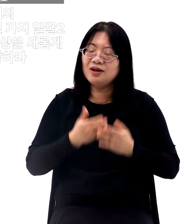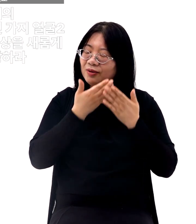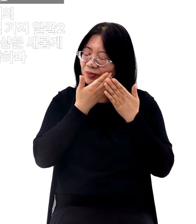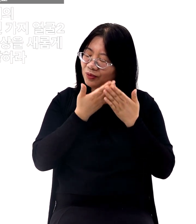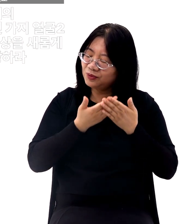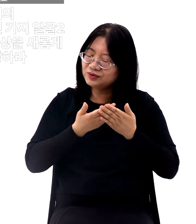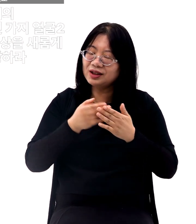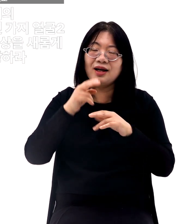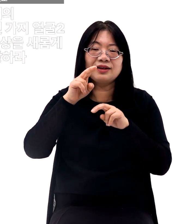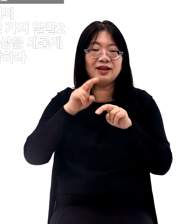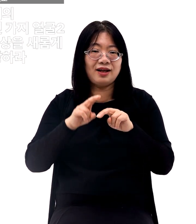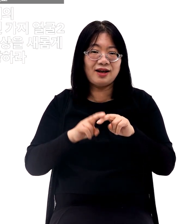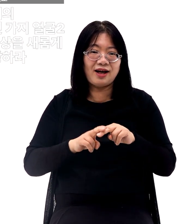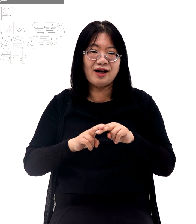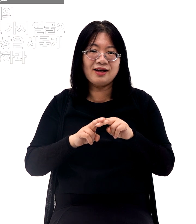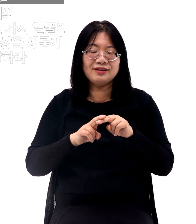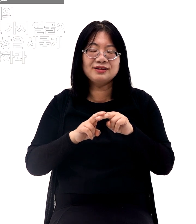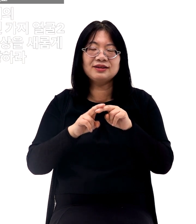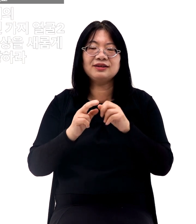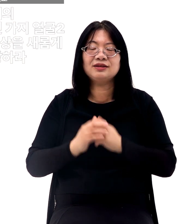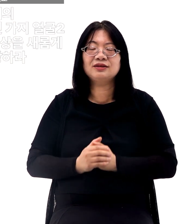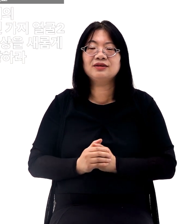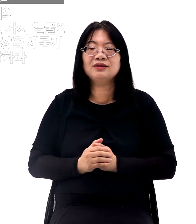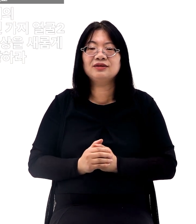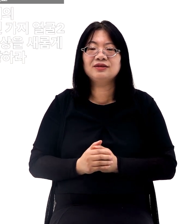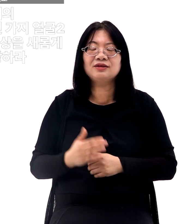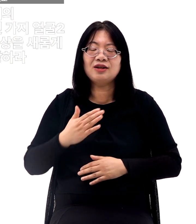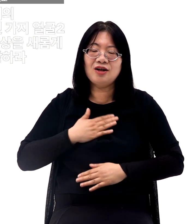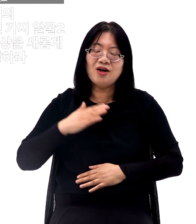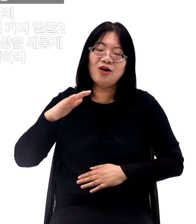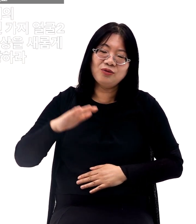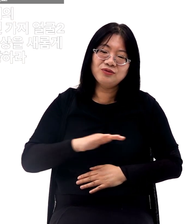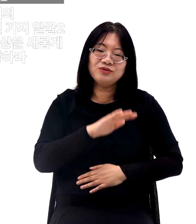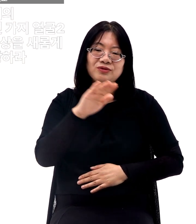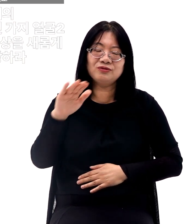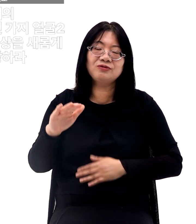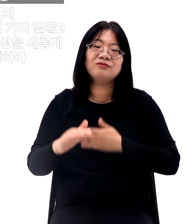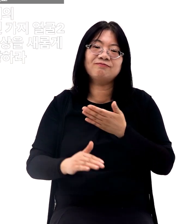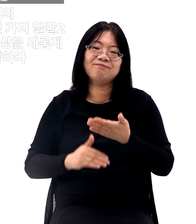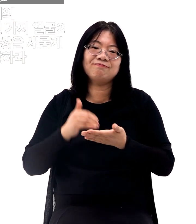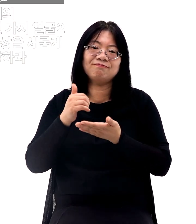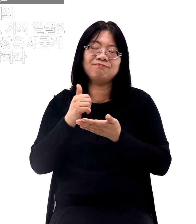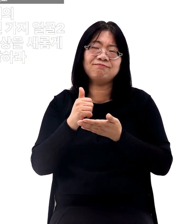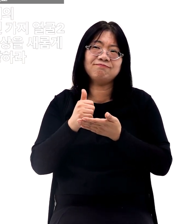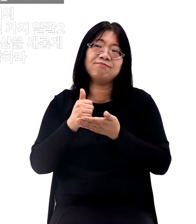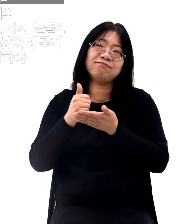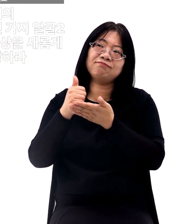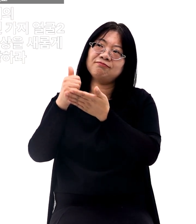구원하심이 보좌에 앉으신 우리